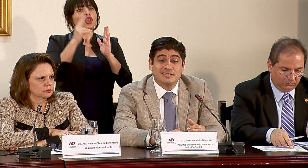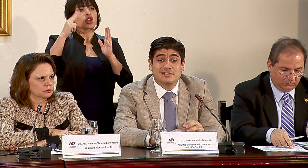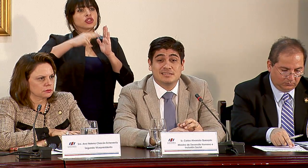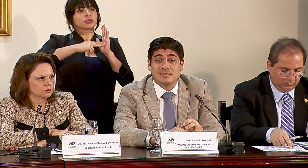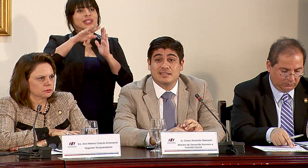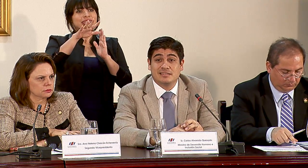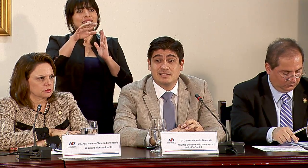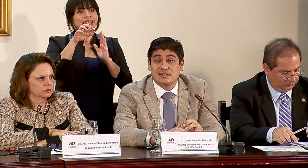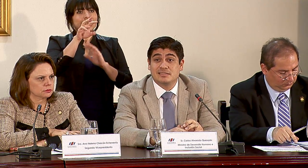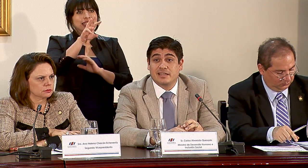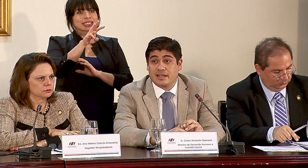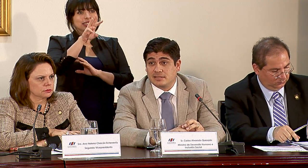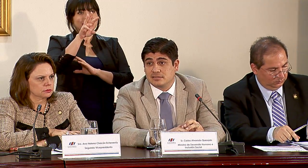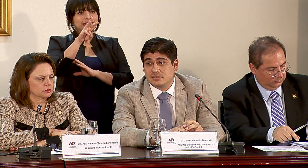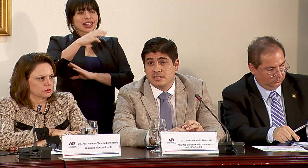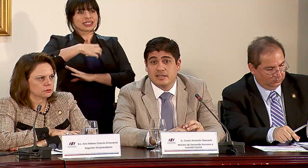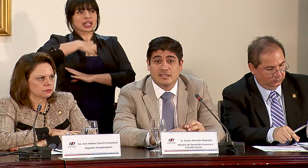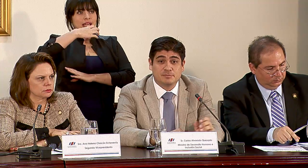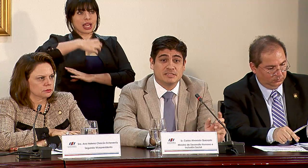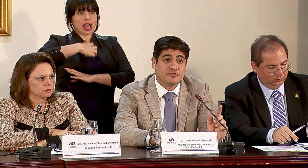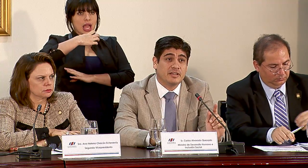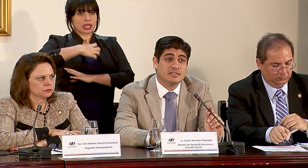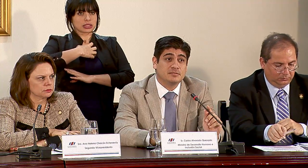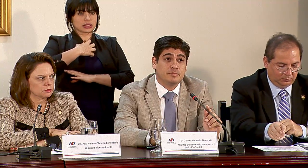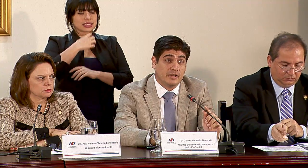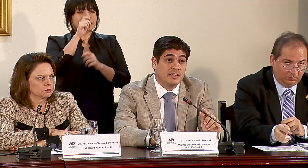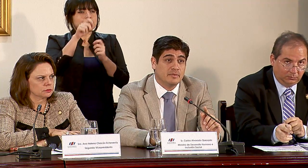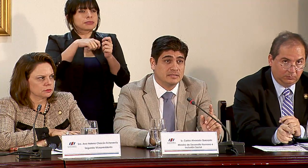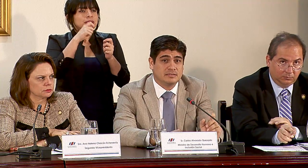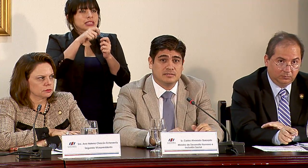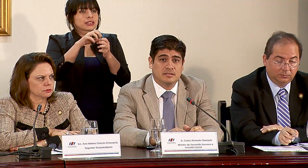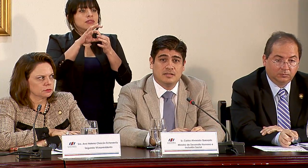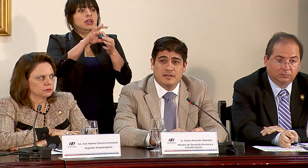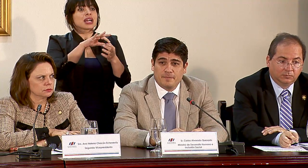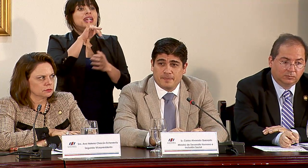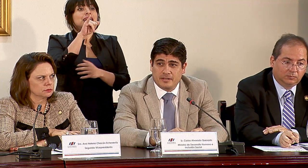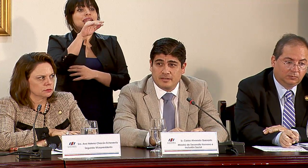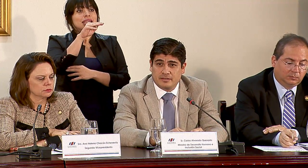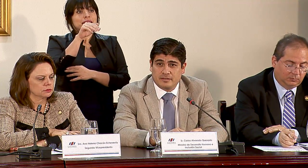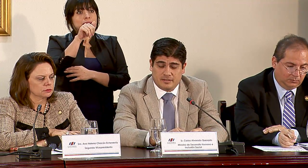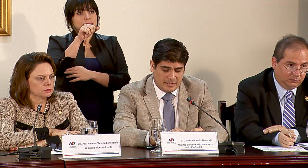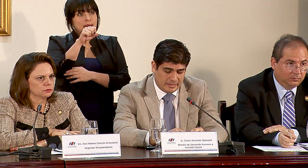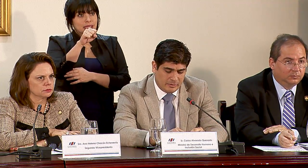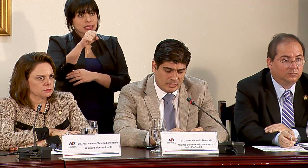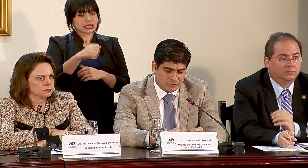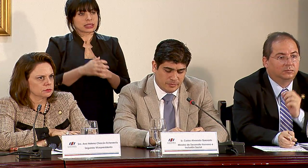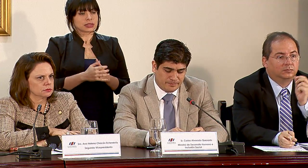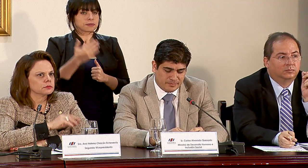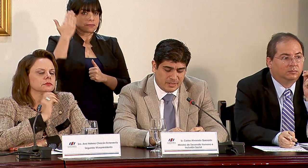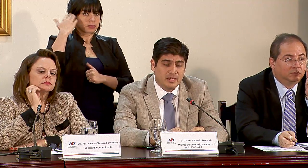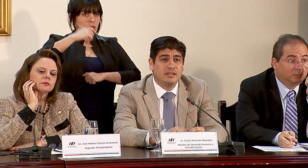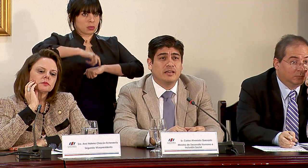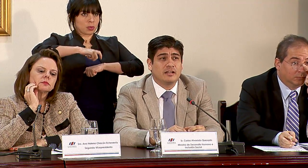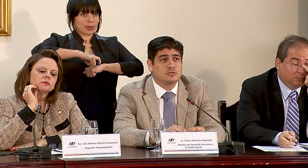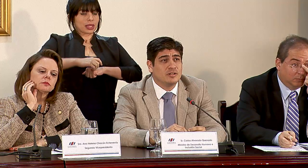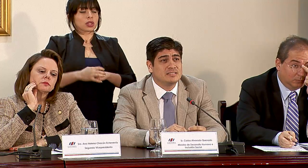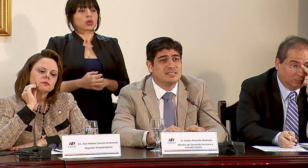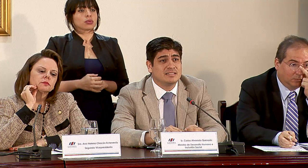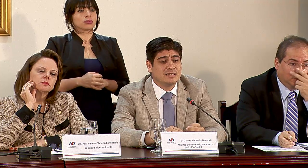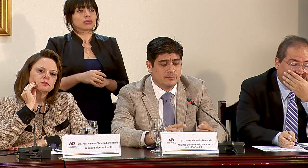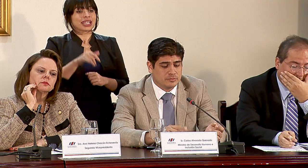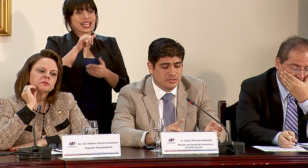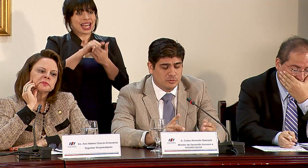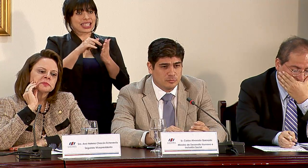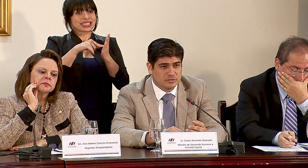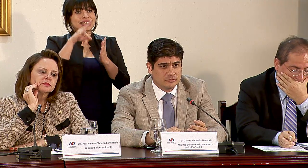.566 quejas específicas para el IMAS en aquella ocasión, y de que las cuales